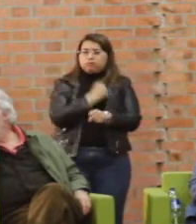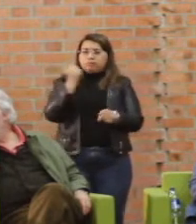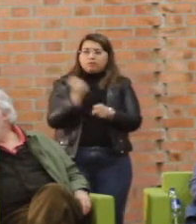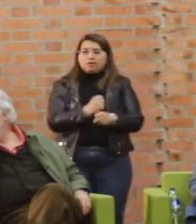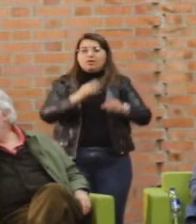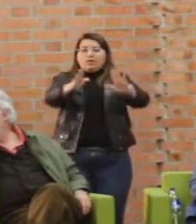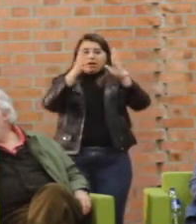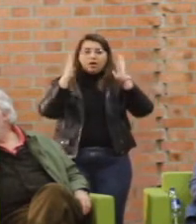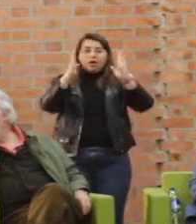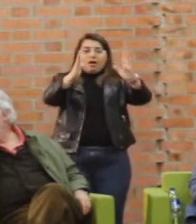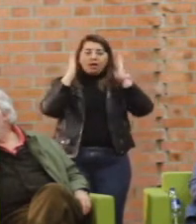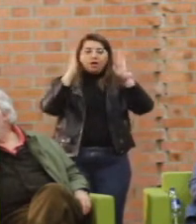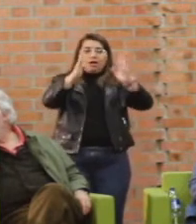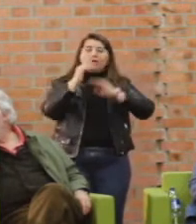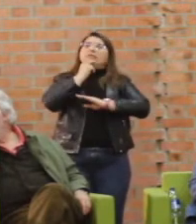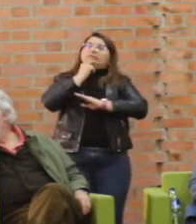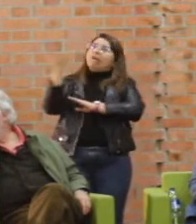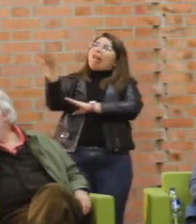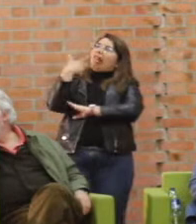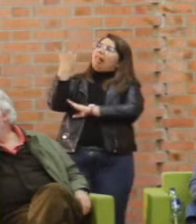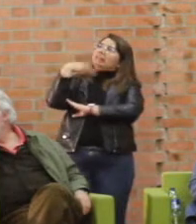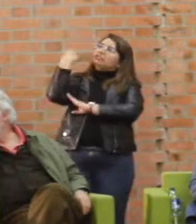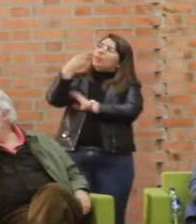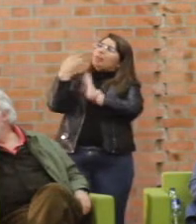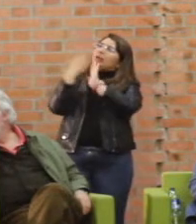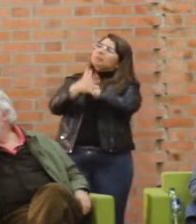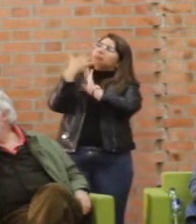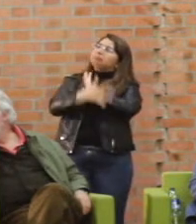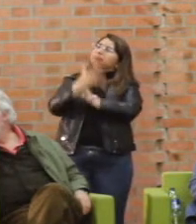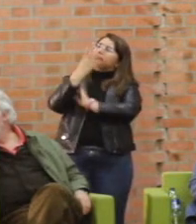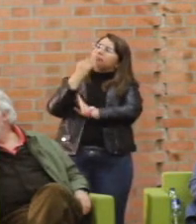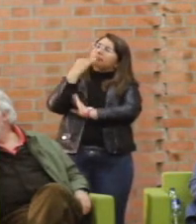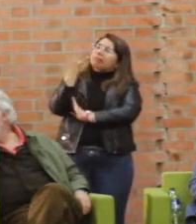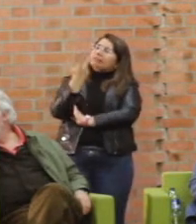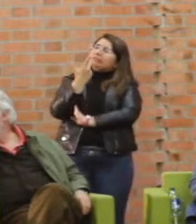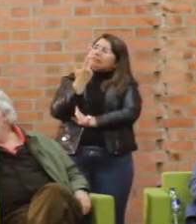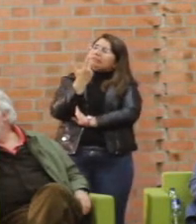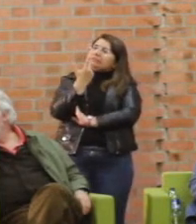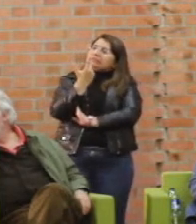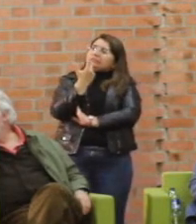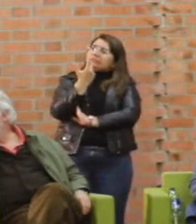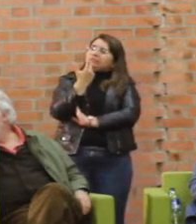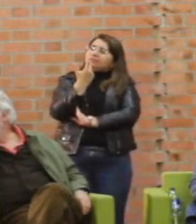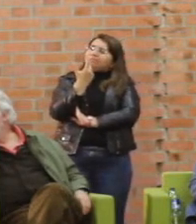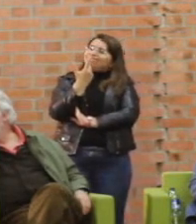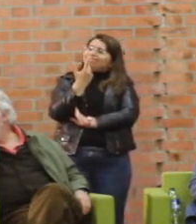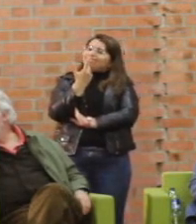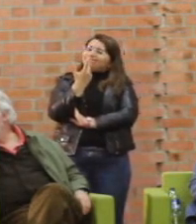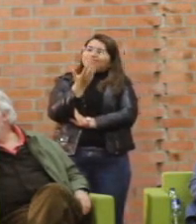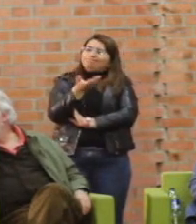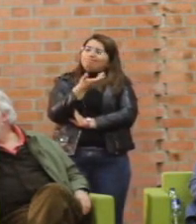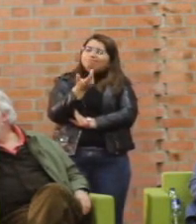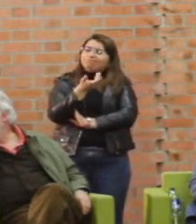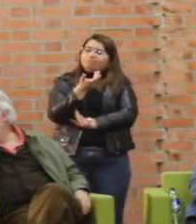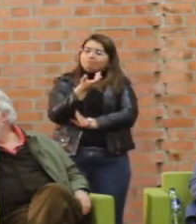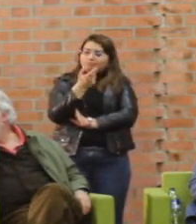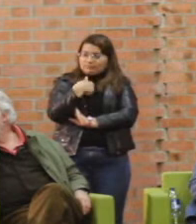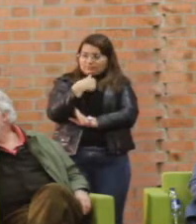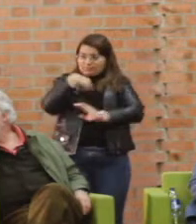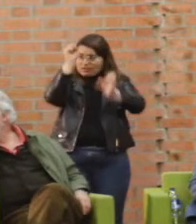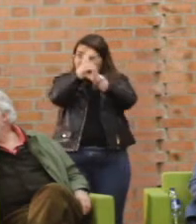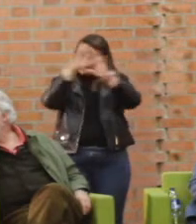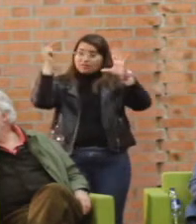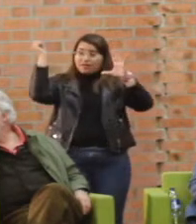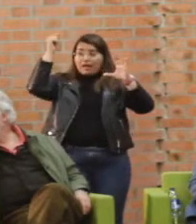tantas historias de personas en situaciones que uno como inimaginables